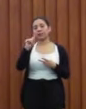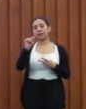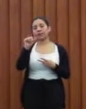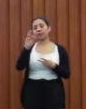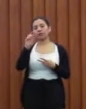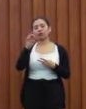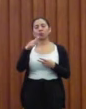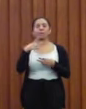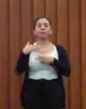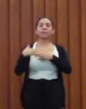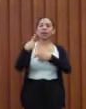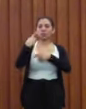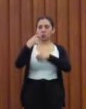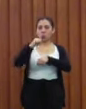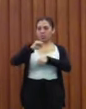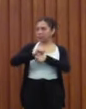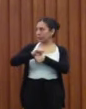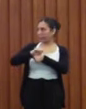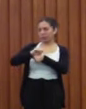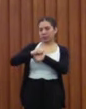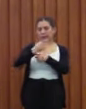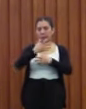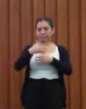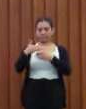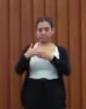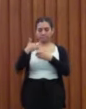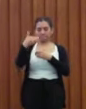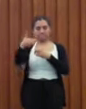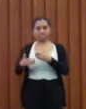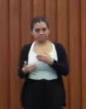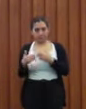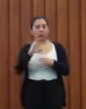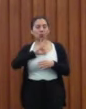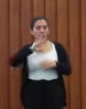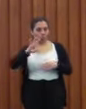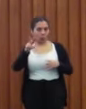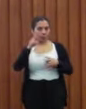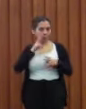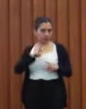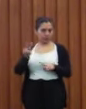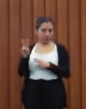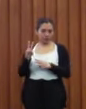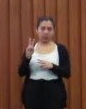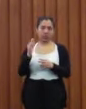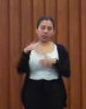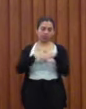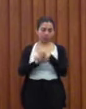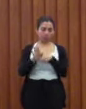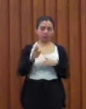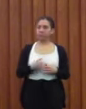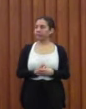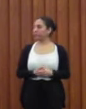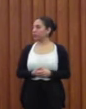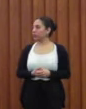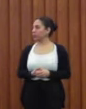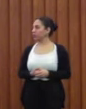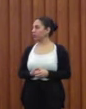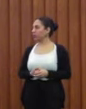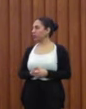semana, va a estar disponible al público en general, y lo que esperamos es que sea